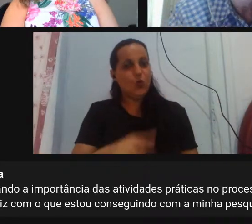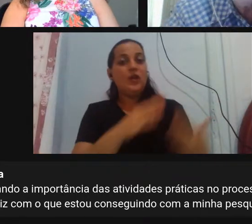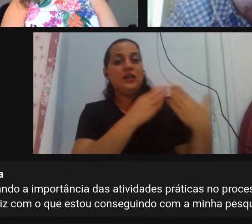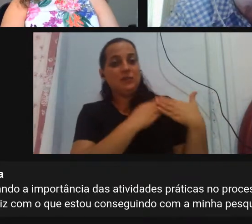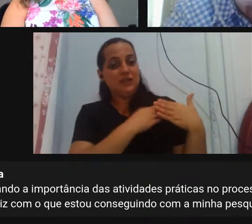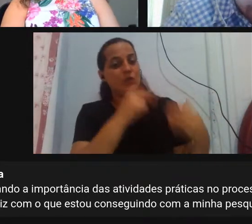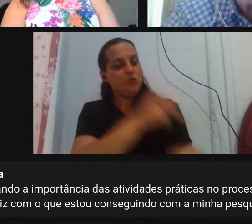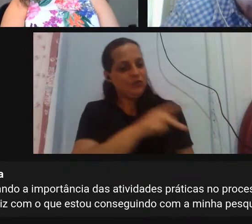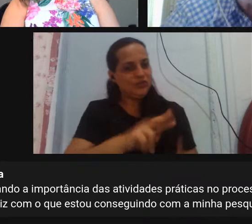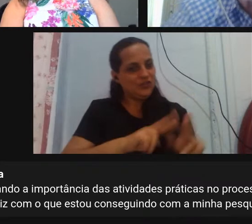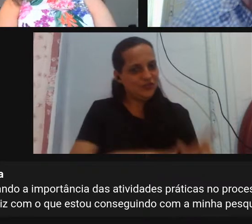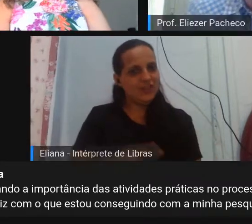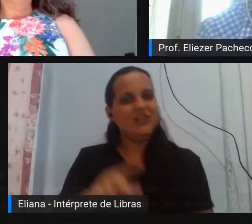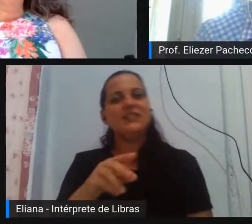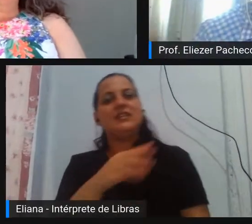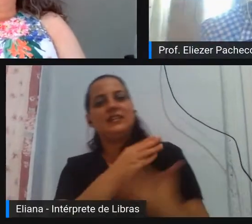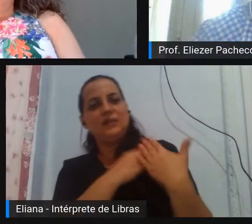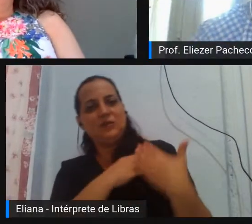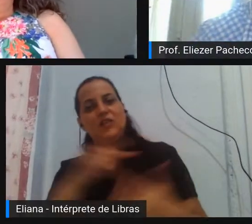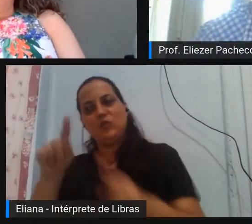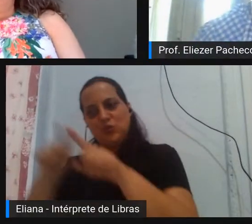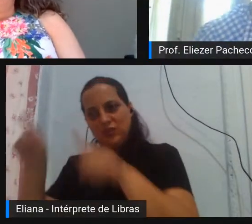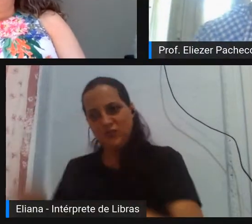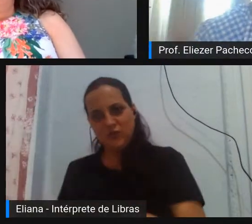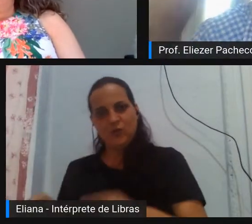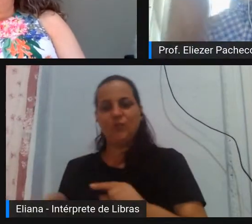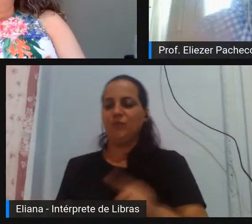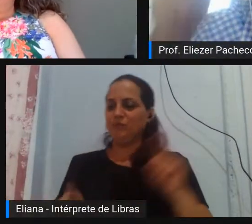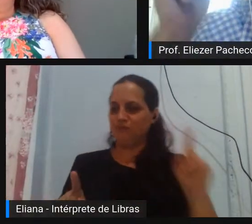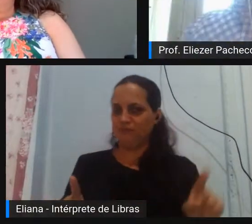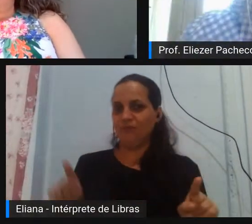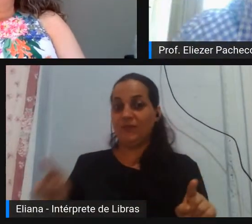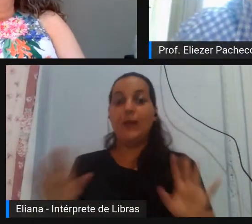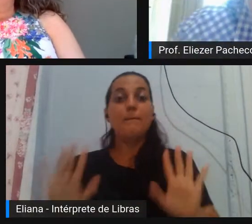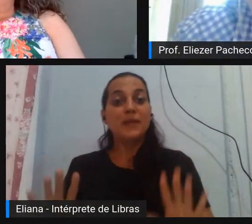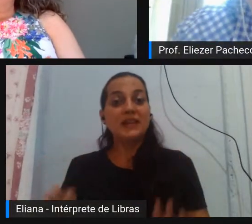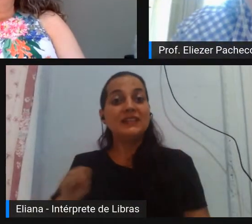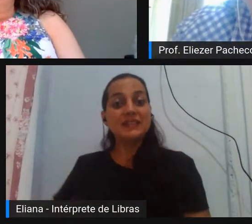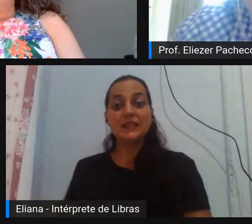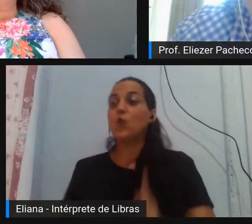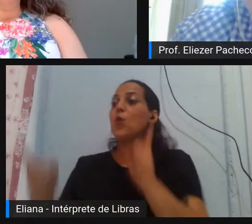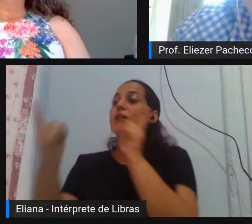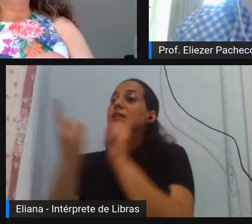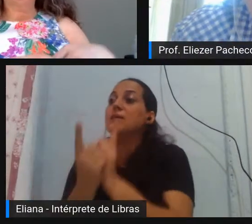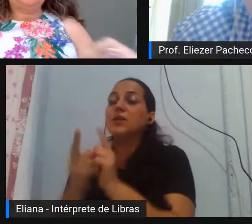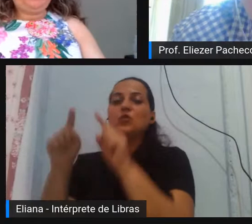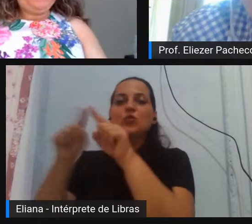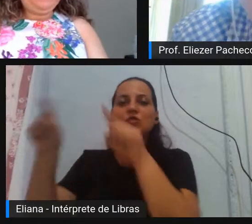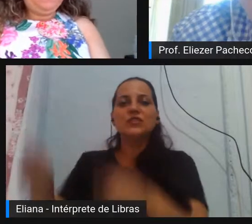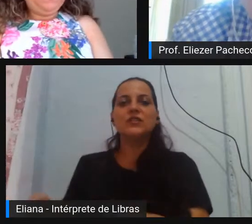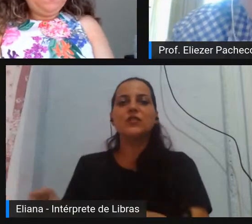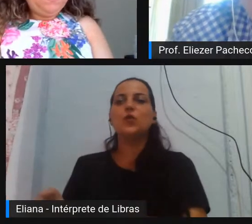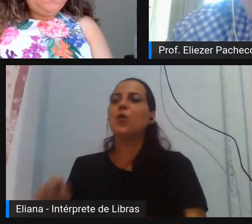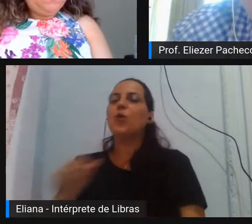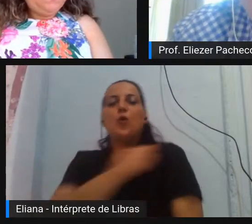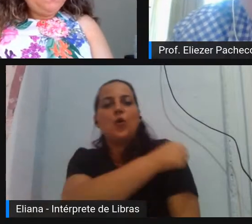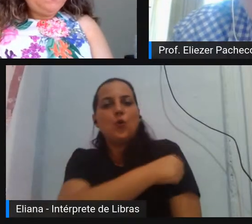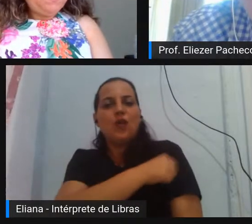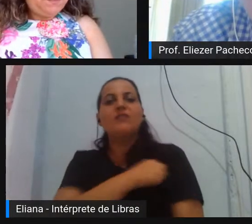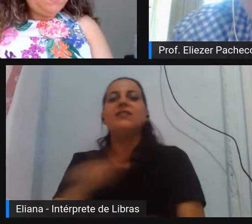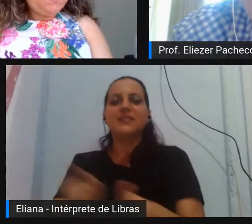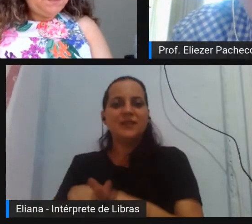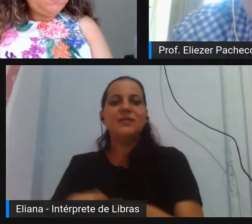do servidor é outra, mas o servidor, ao atender o estudante, ele está educando também.